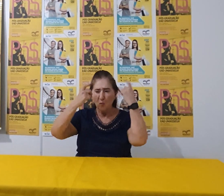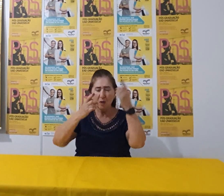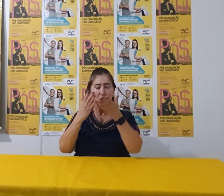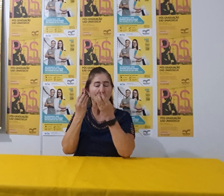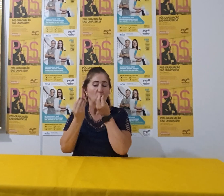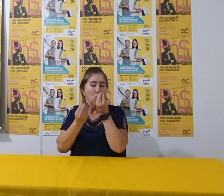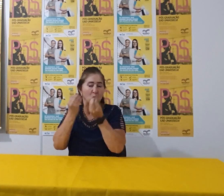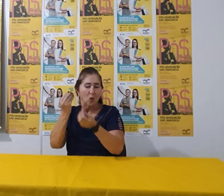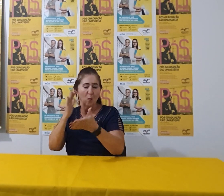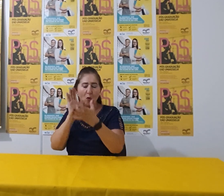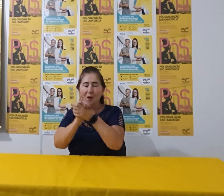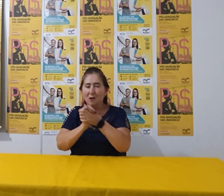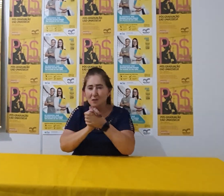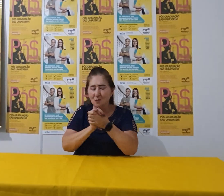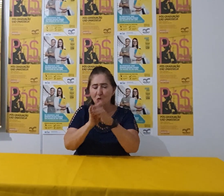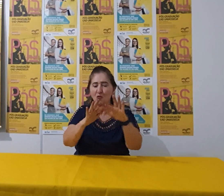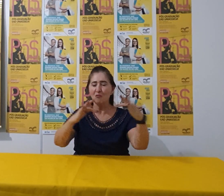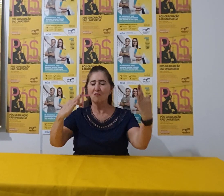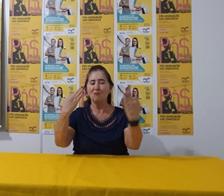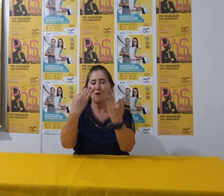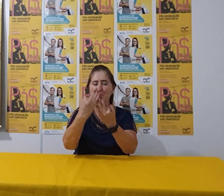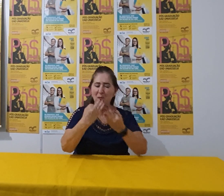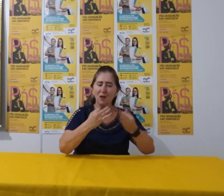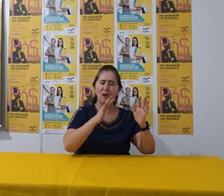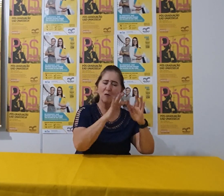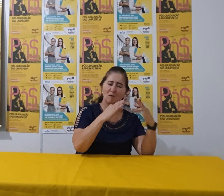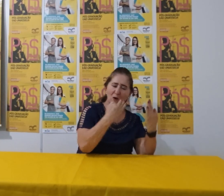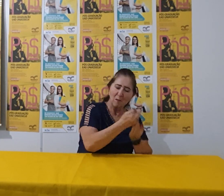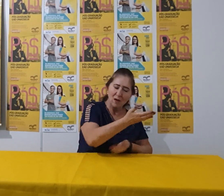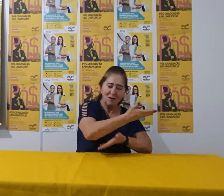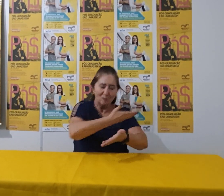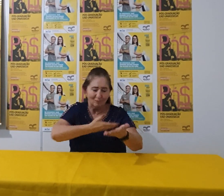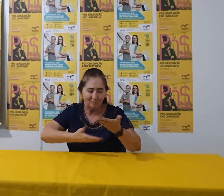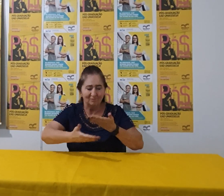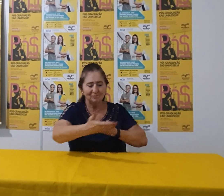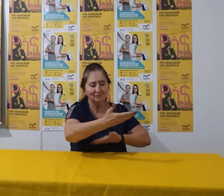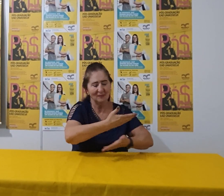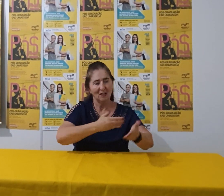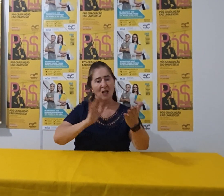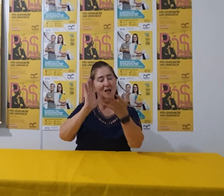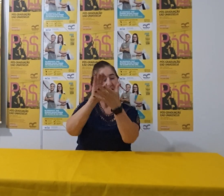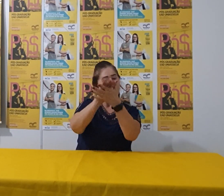entre parentes, comuns naquela época, especialmente entre a nobreza.